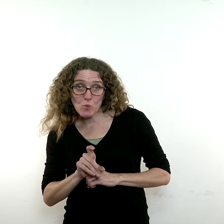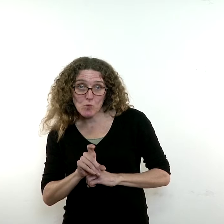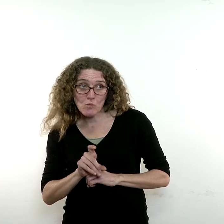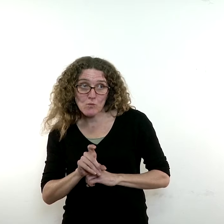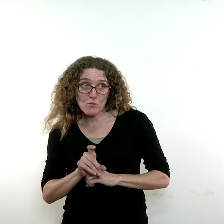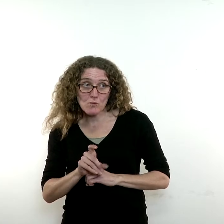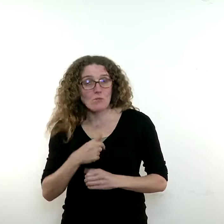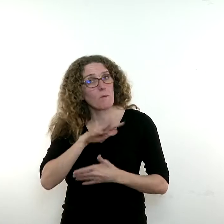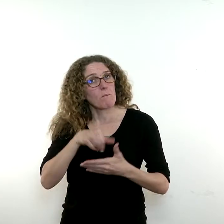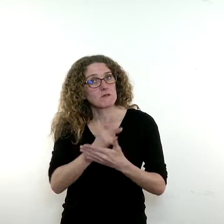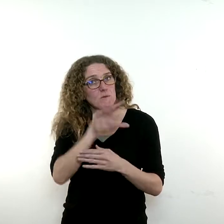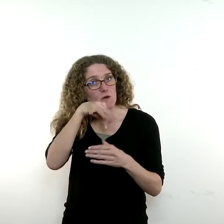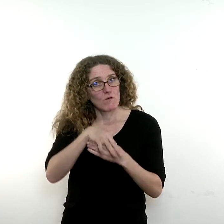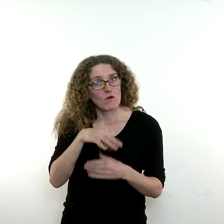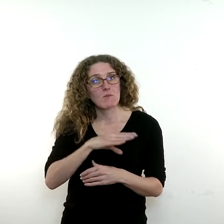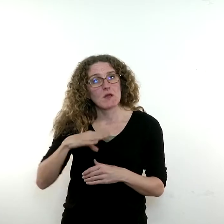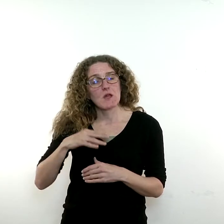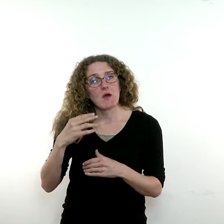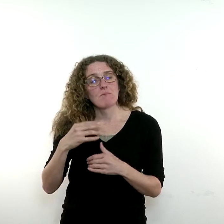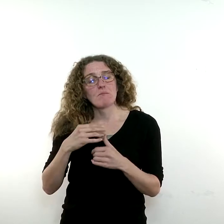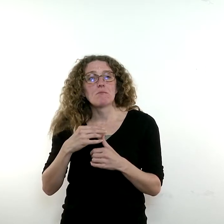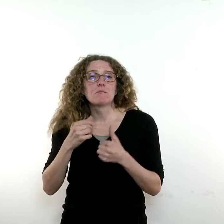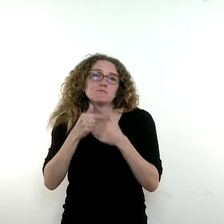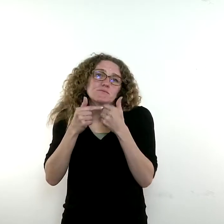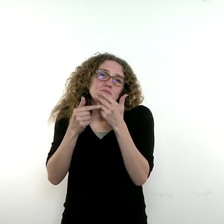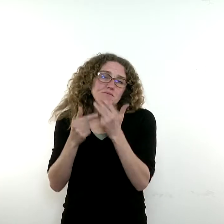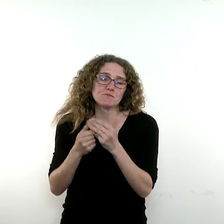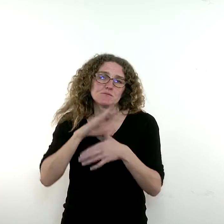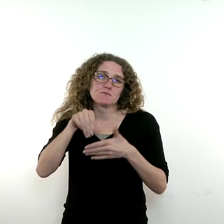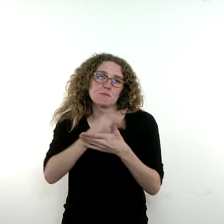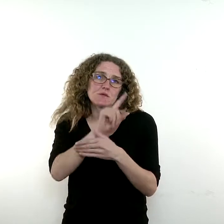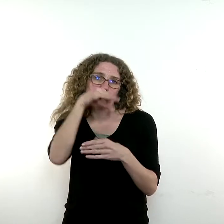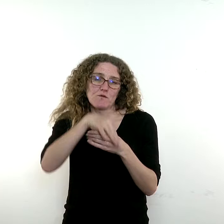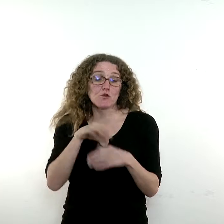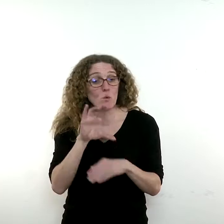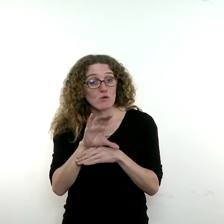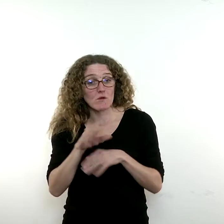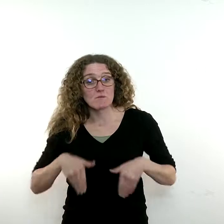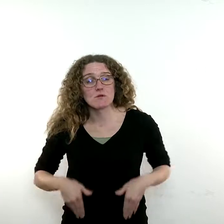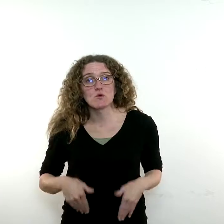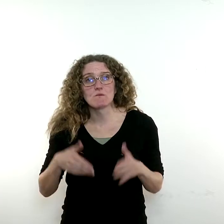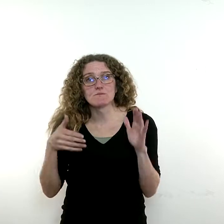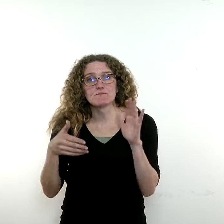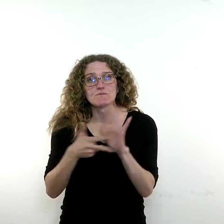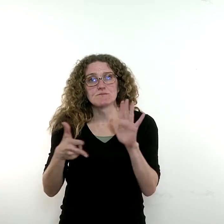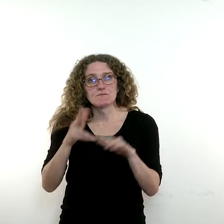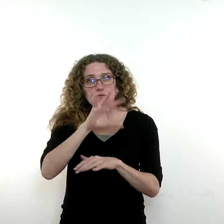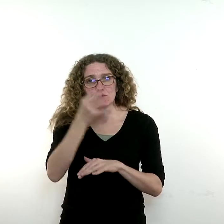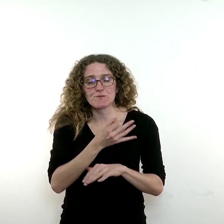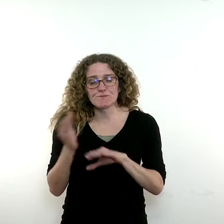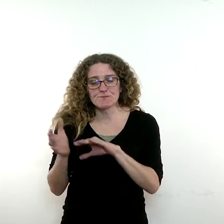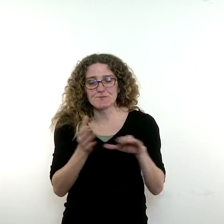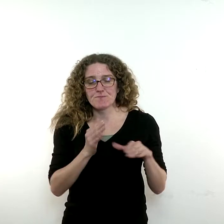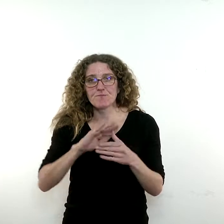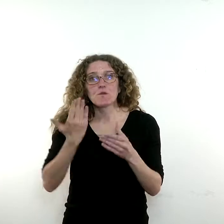Je ne prends pas part au vote. Madame Navarre, Madame Yag et Madame Lévy non plus. Contre. Abstention. Adopté à